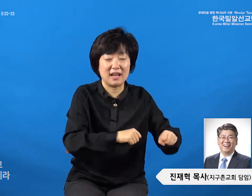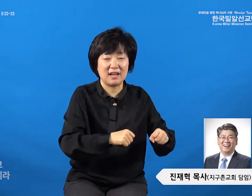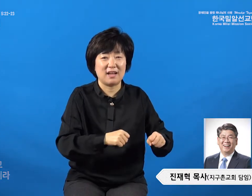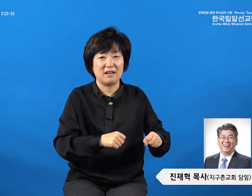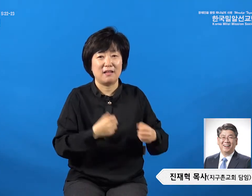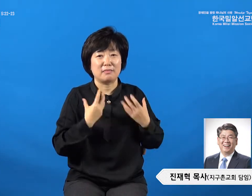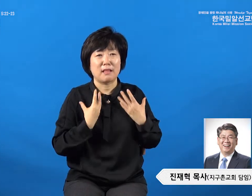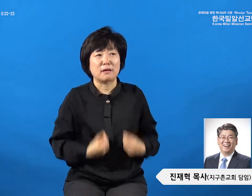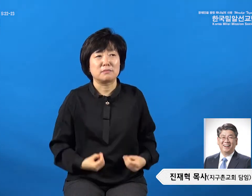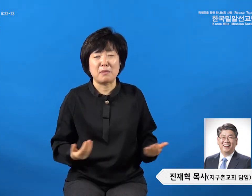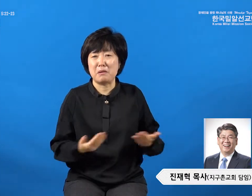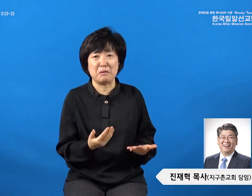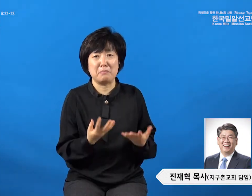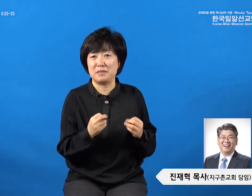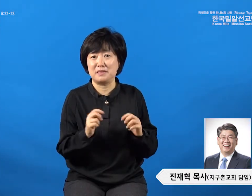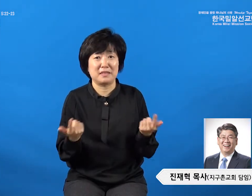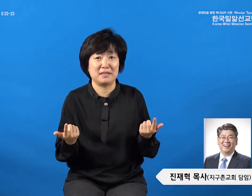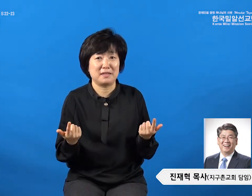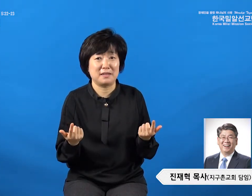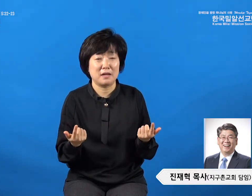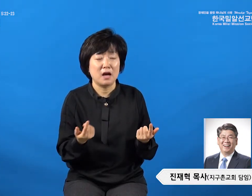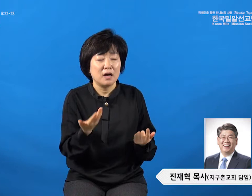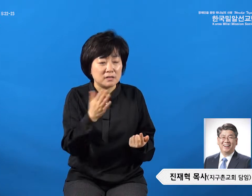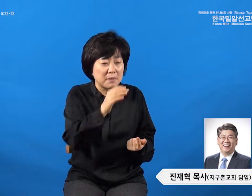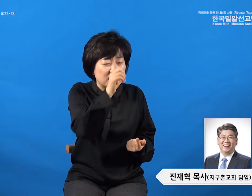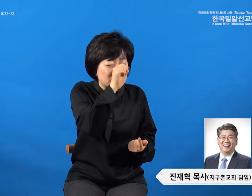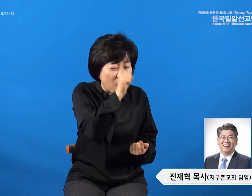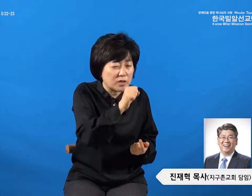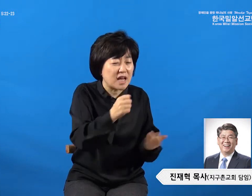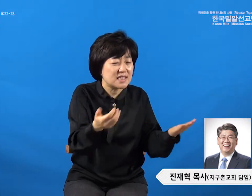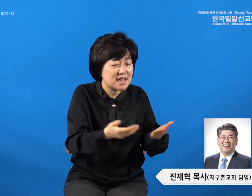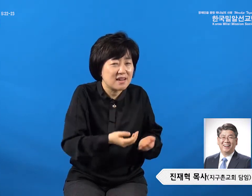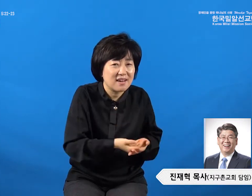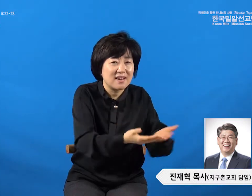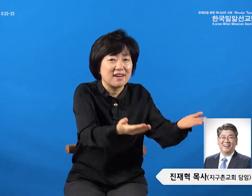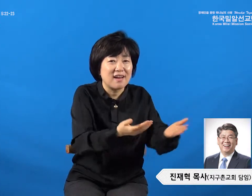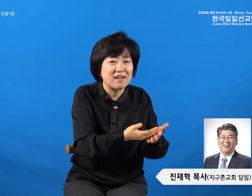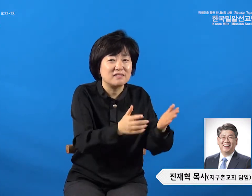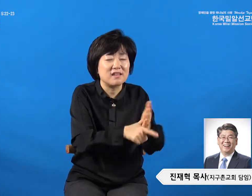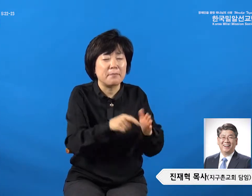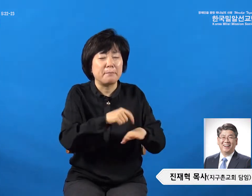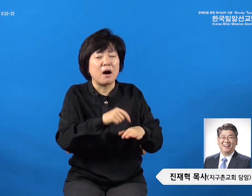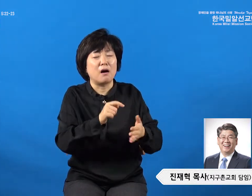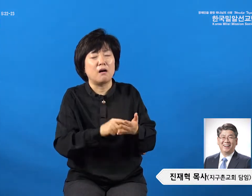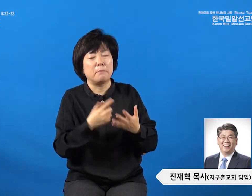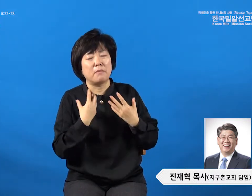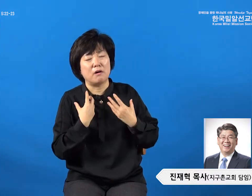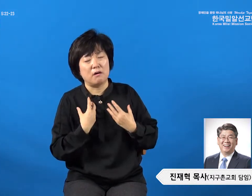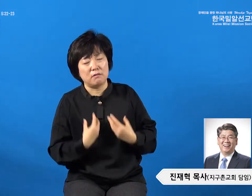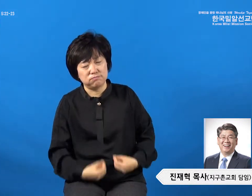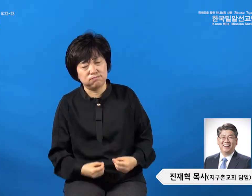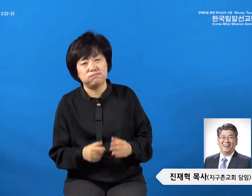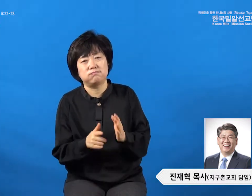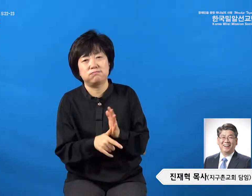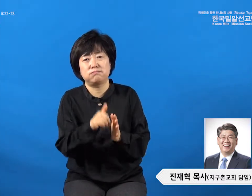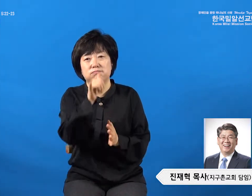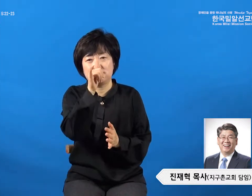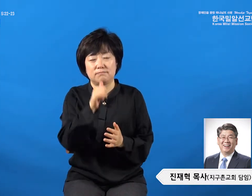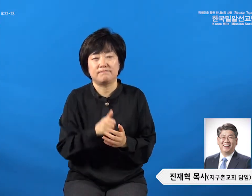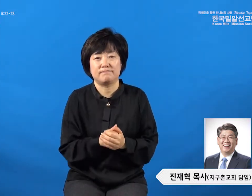하면서 낙심할 일이 별로 없습니다. 그런데 선한 일을 할 때 마음이 무너지고 힘들